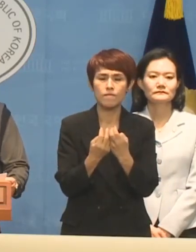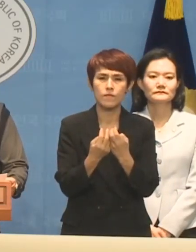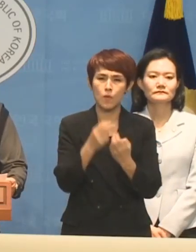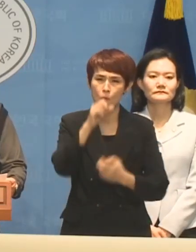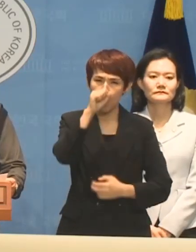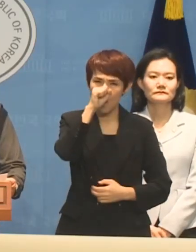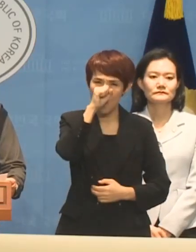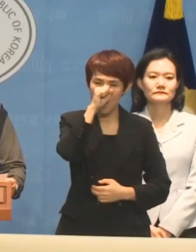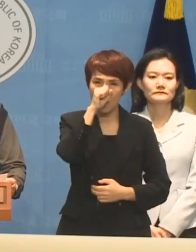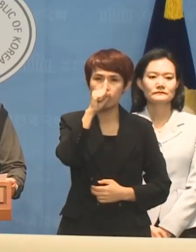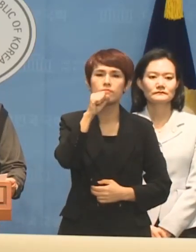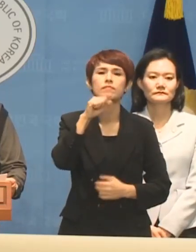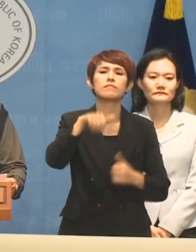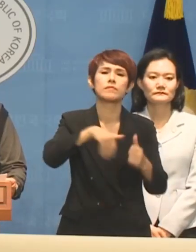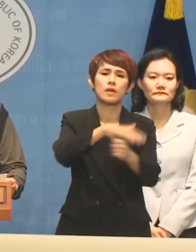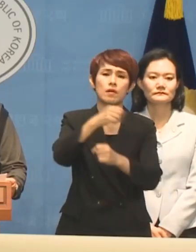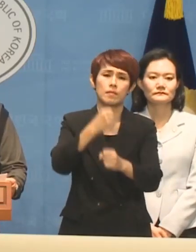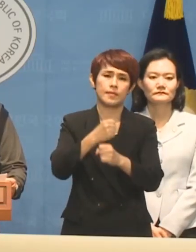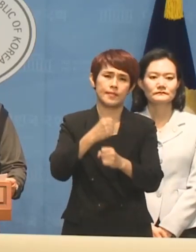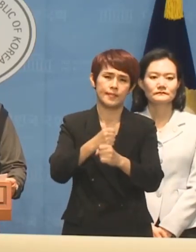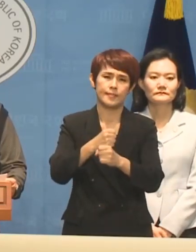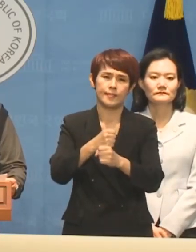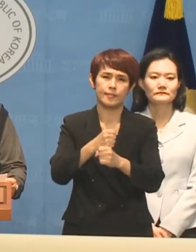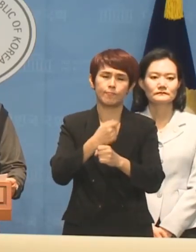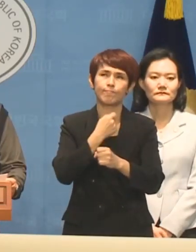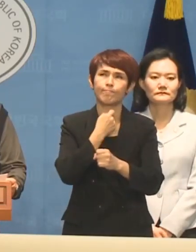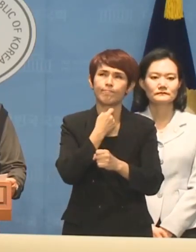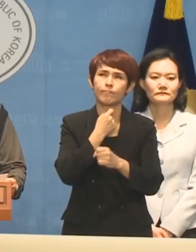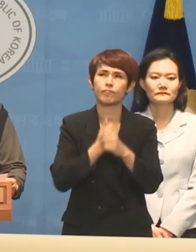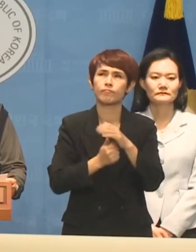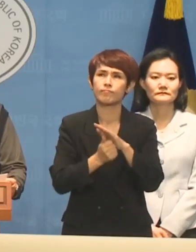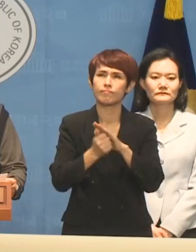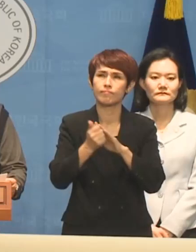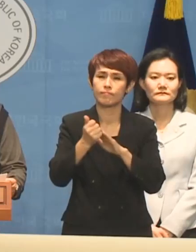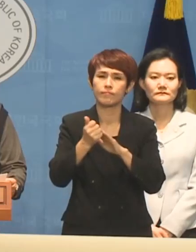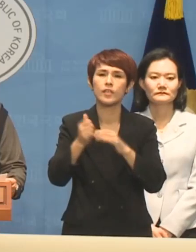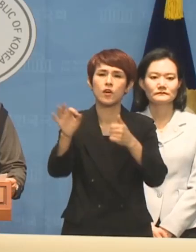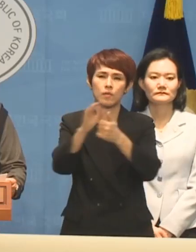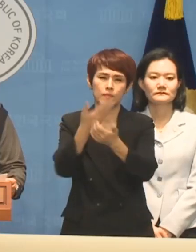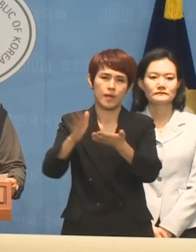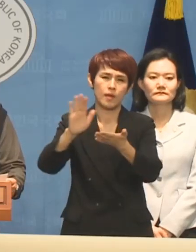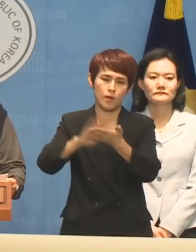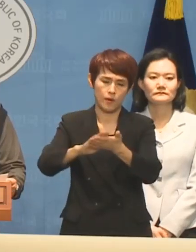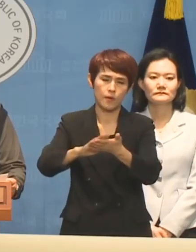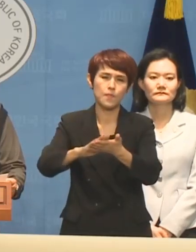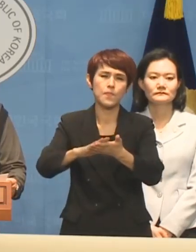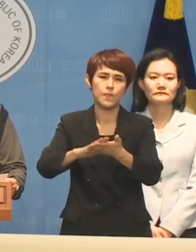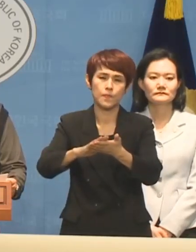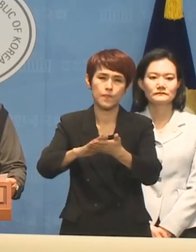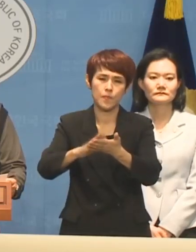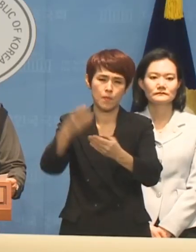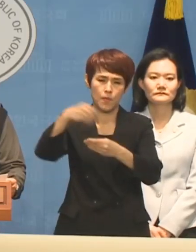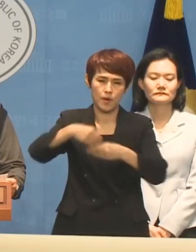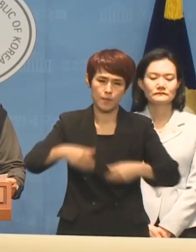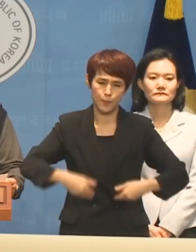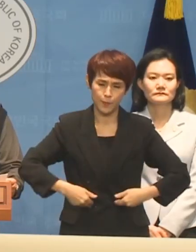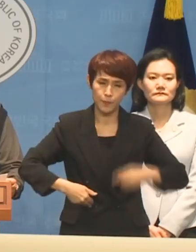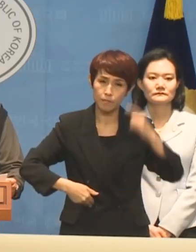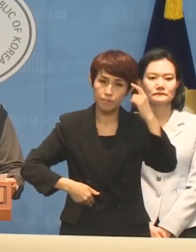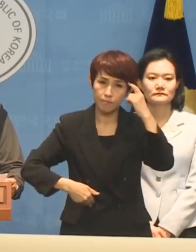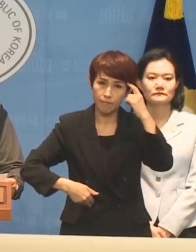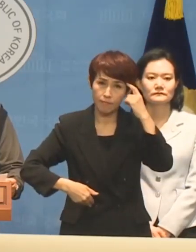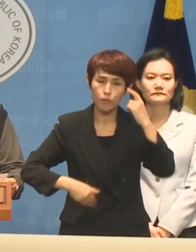나은 현실이 있을 수 있다는 조그마한 희망을 연금개혁으로 만들었으면 한다는